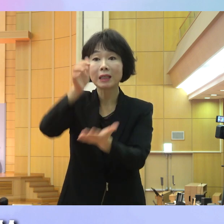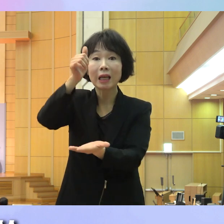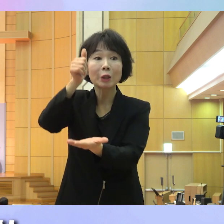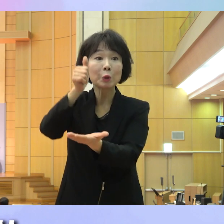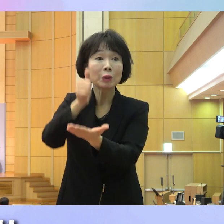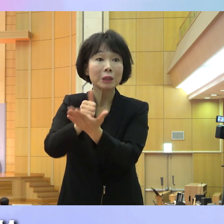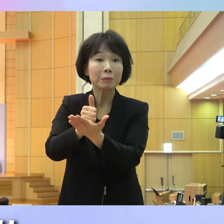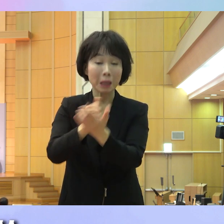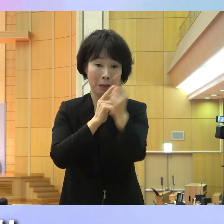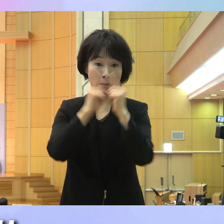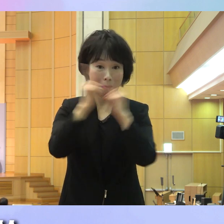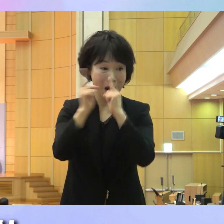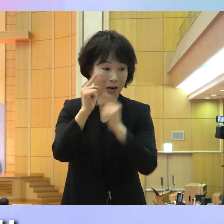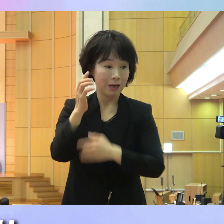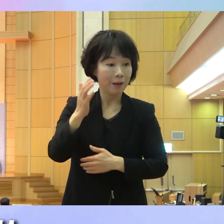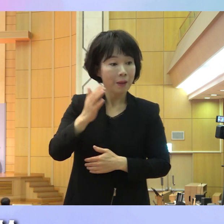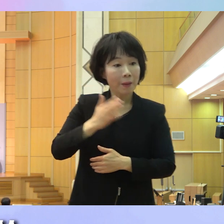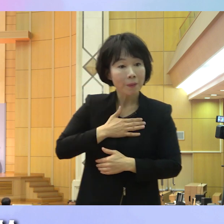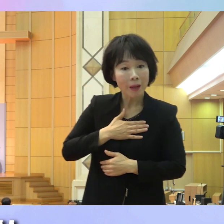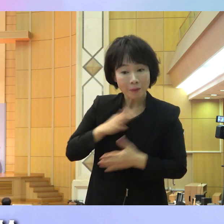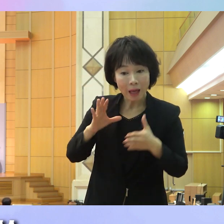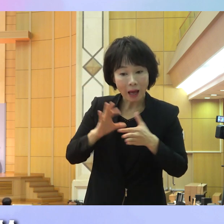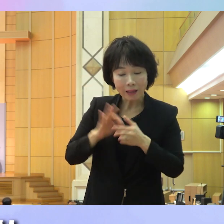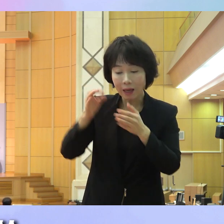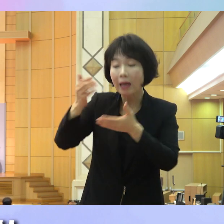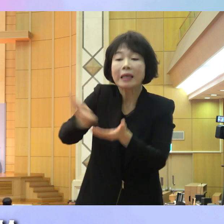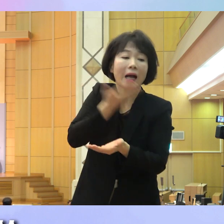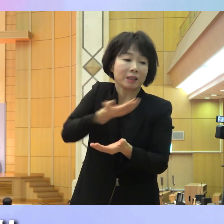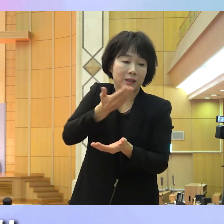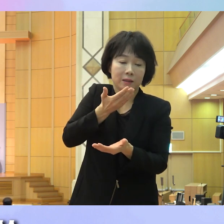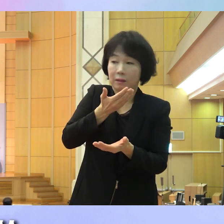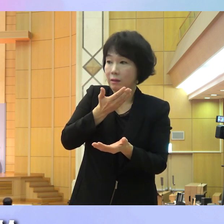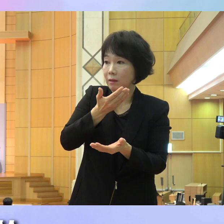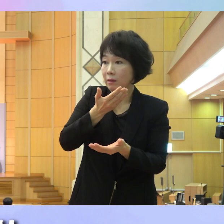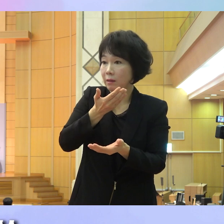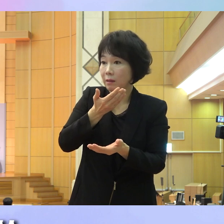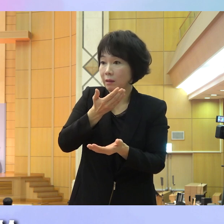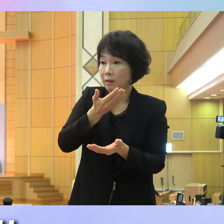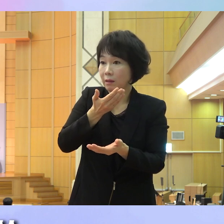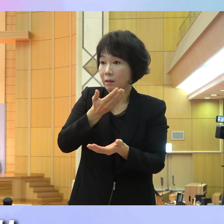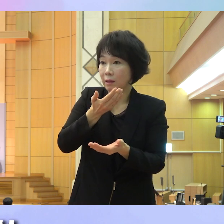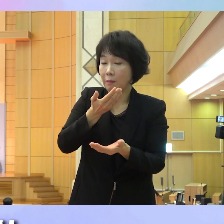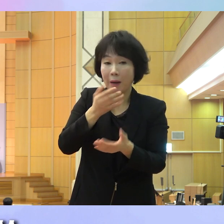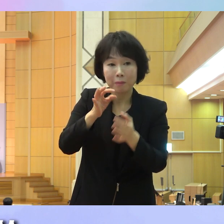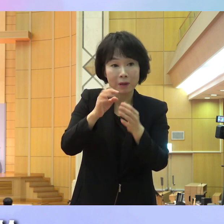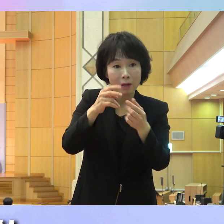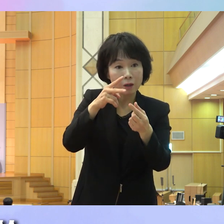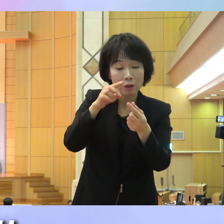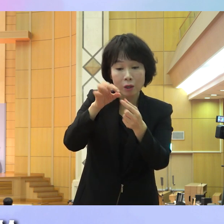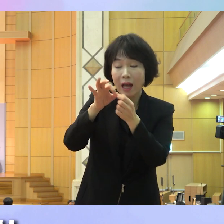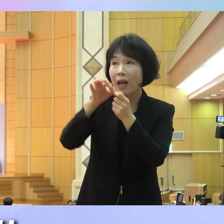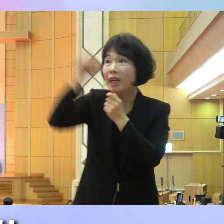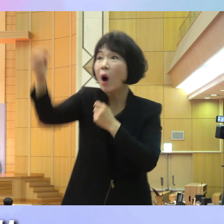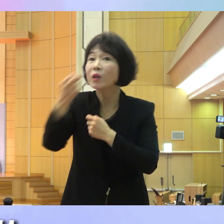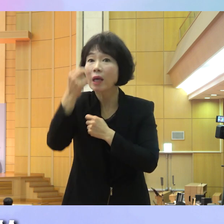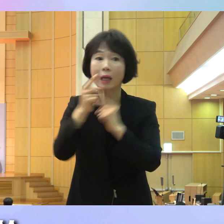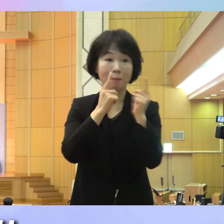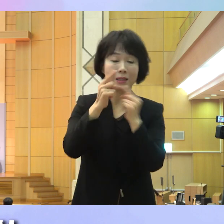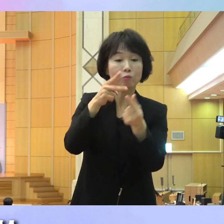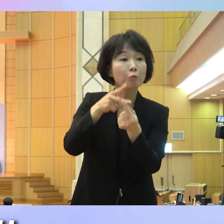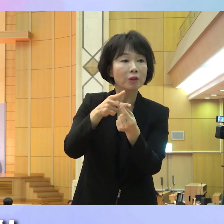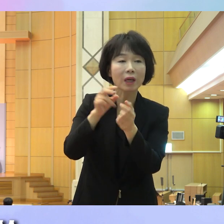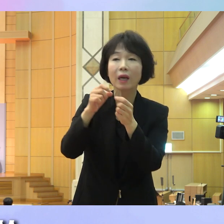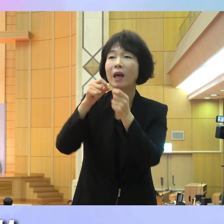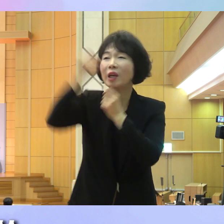이루시되 나의 양식은 겠죠. 그러면 영생의 말씀이라고 해도 되고 영생의 양식이라고